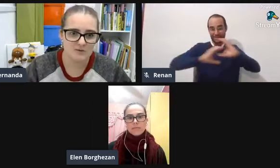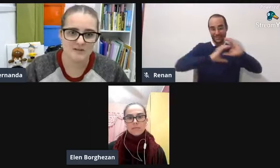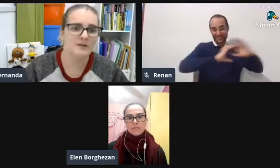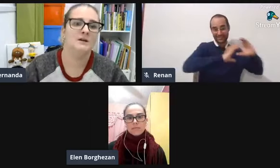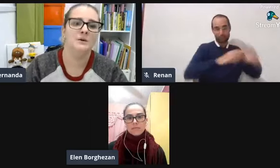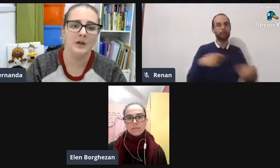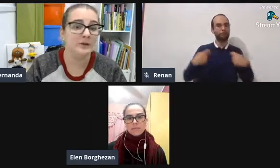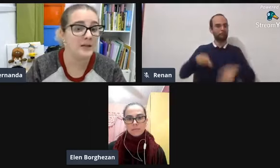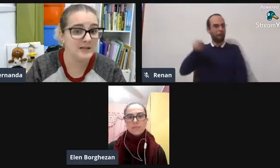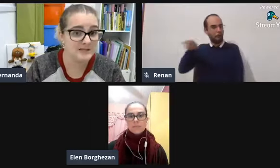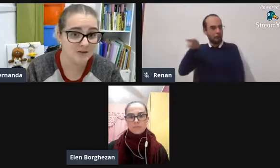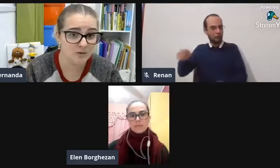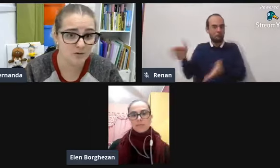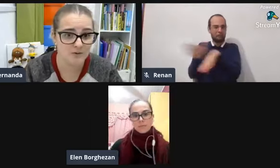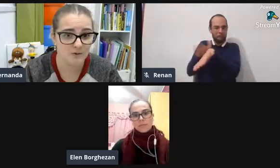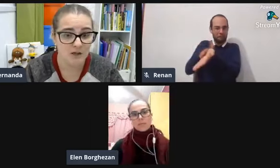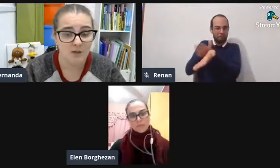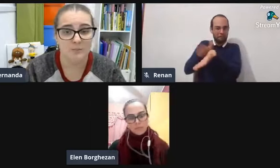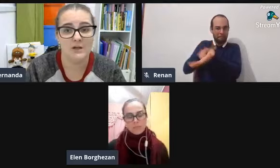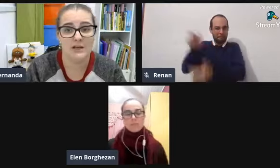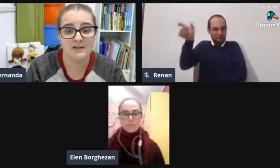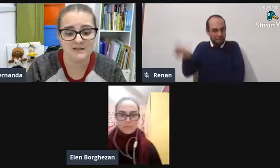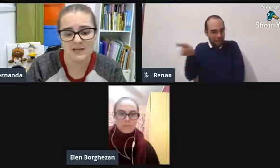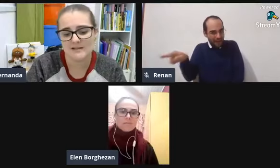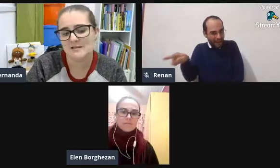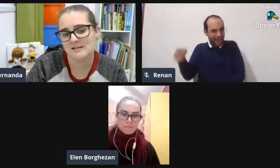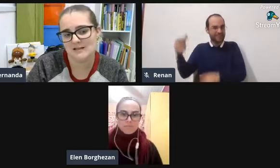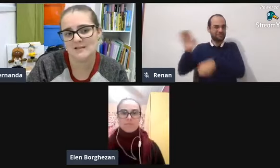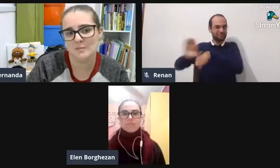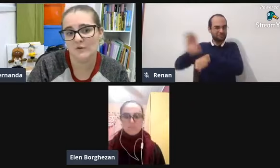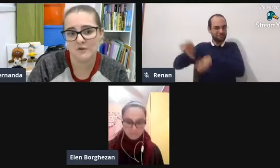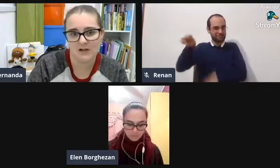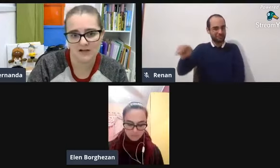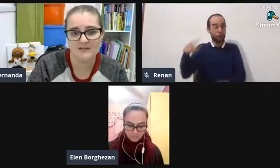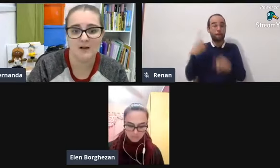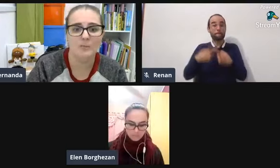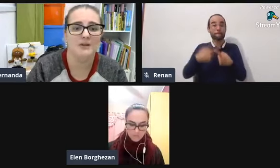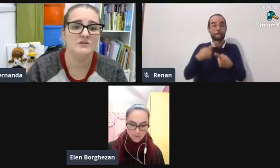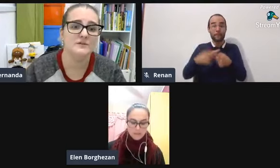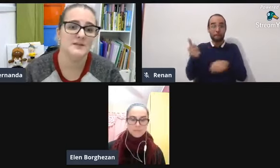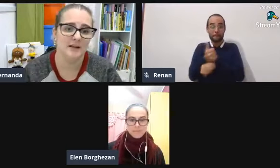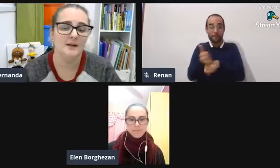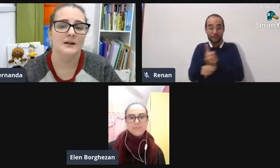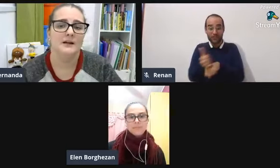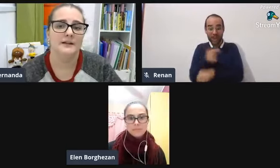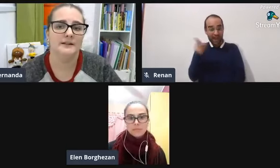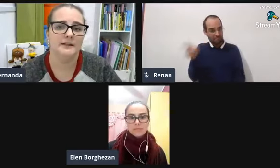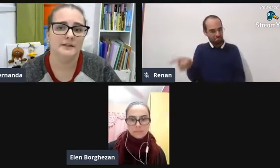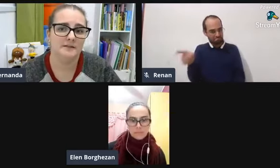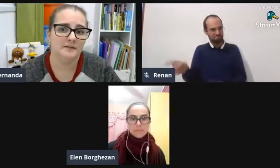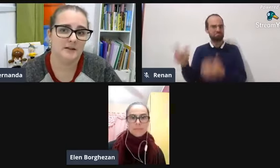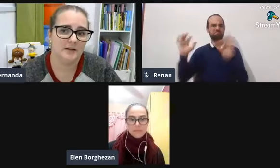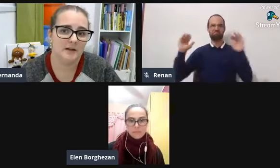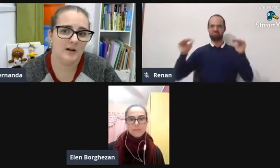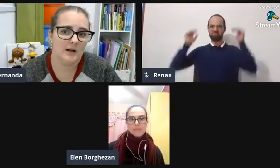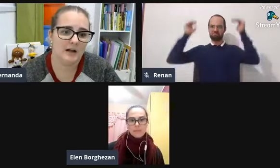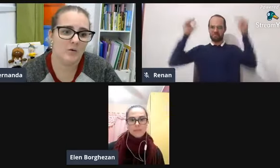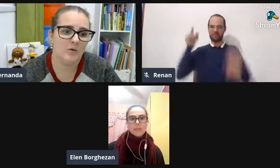essa instituição, quem organiza esse curso. Porque esses profissionais realmente vão ser